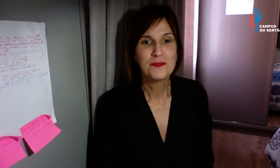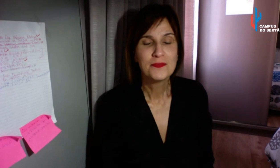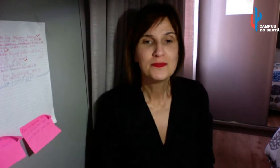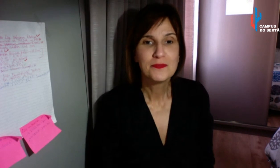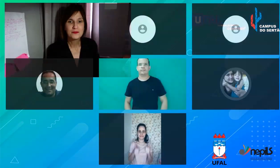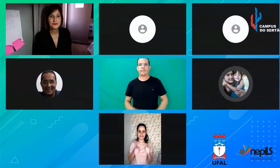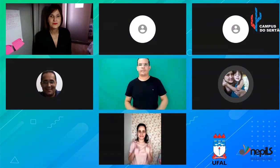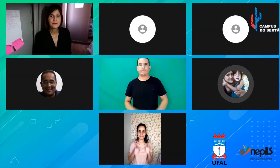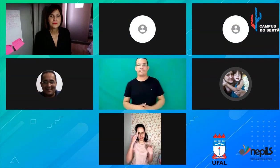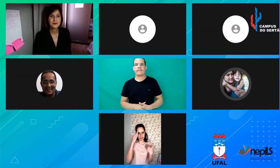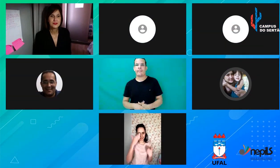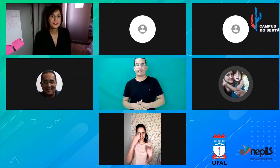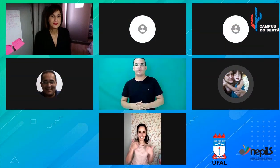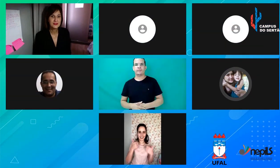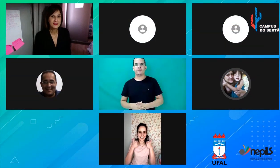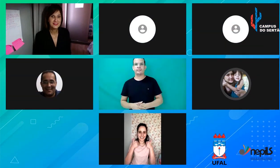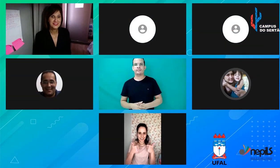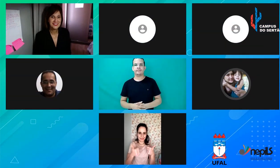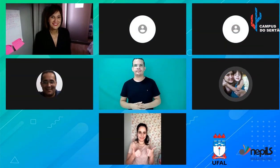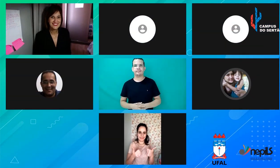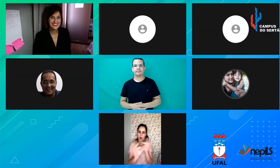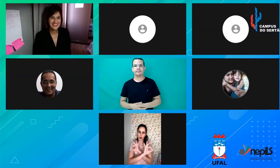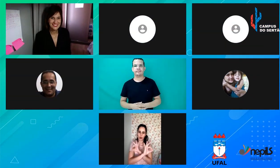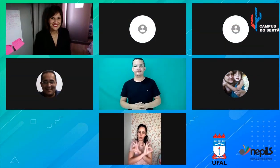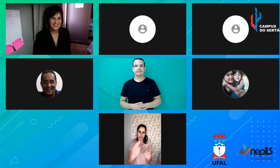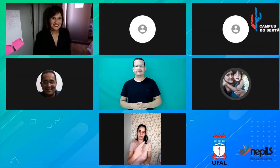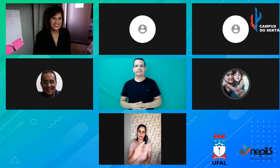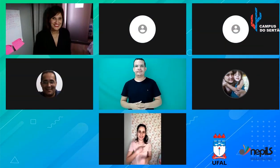aumente, tenhamos mais, mas hoje não é uma realidade, infelizmente.